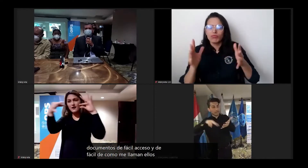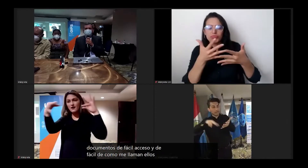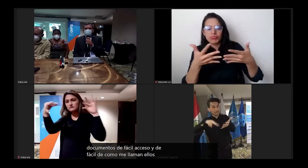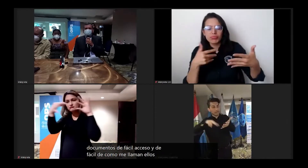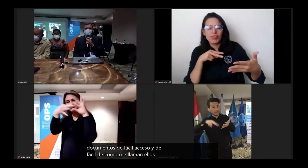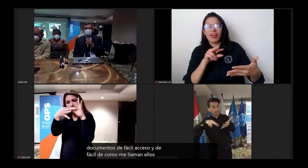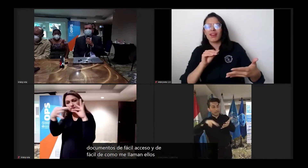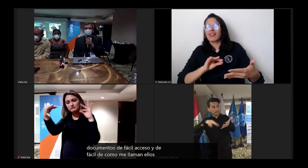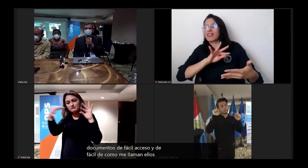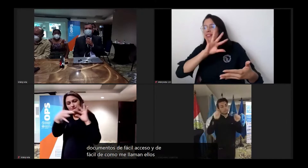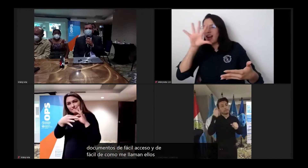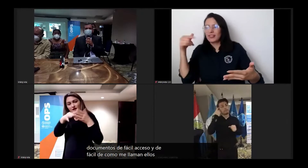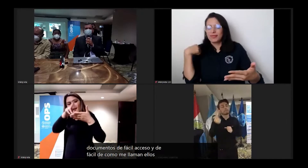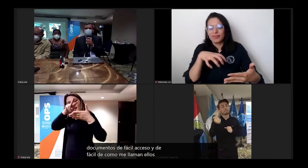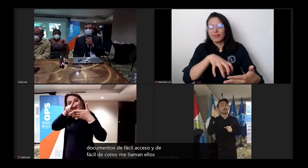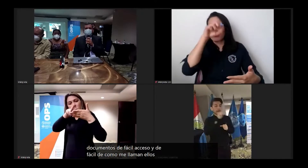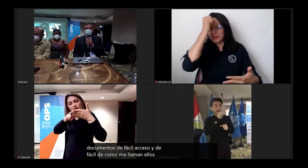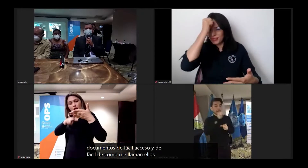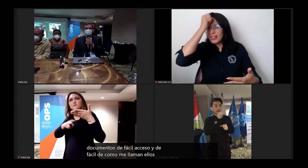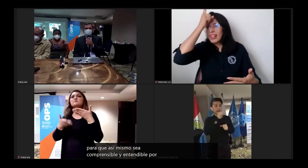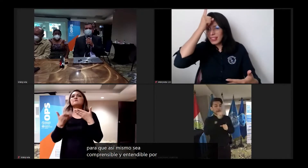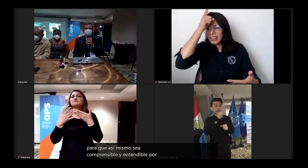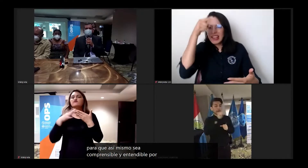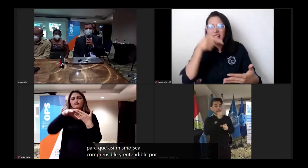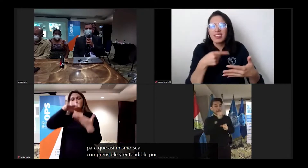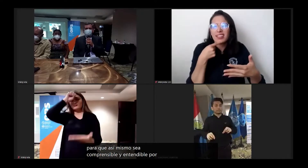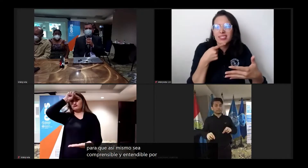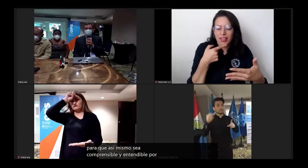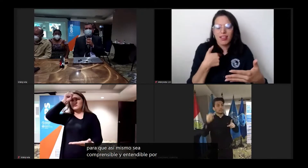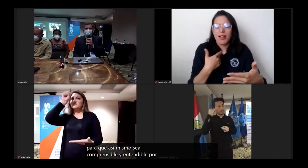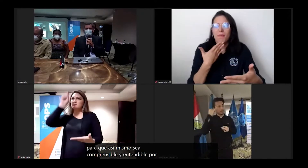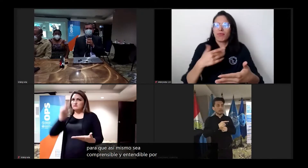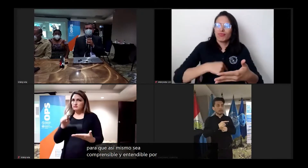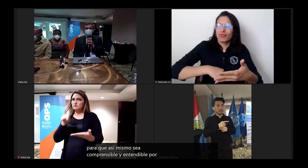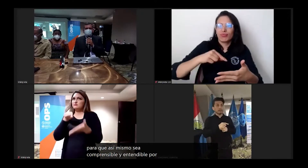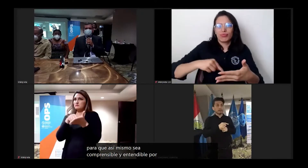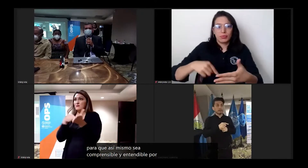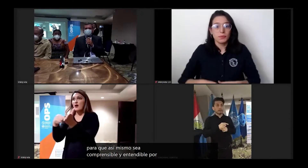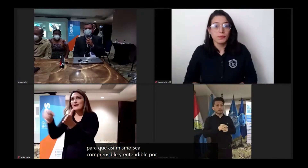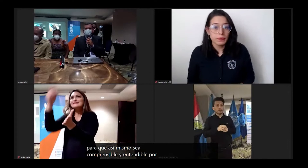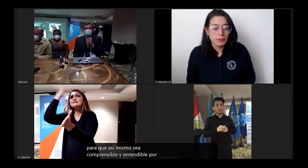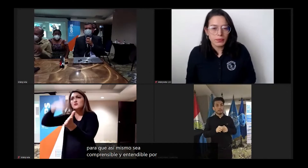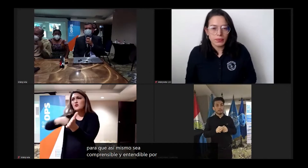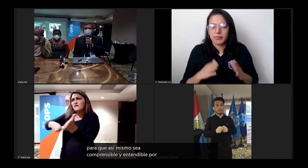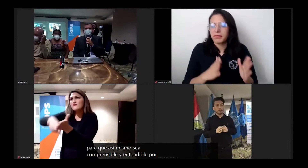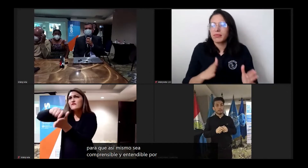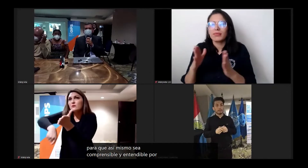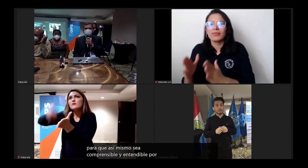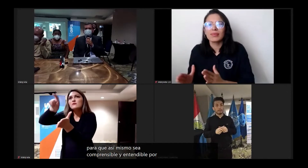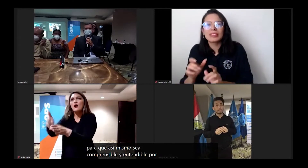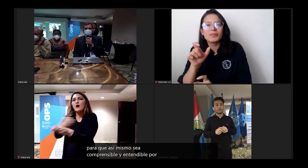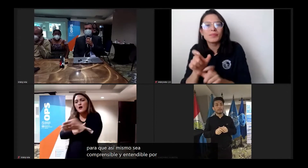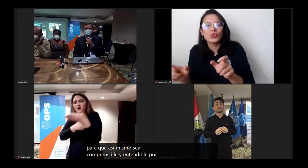y entendible por ellos de ese consentimiento informado. Para nosotros, como población